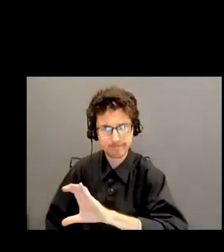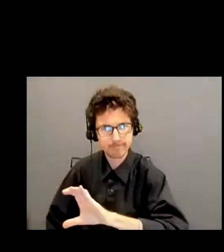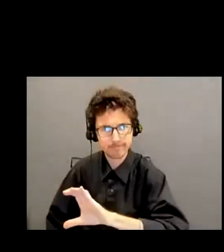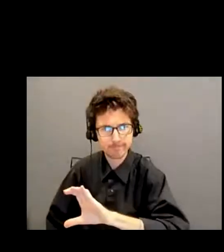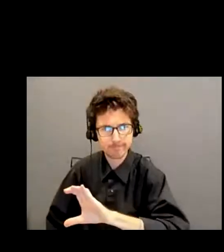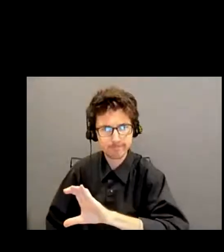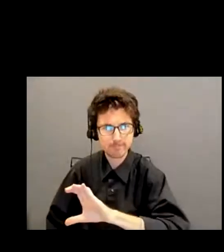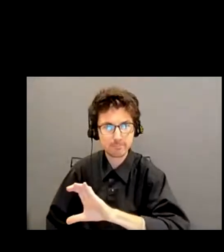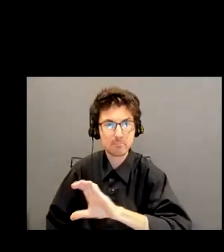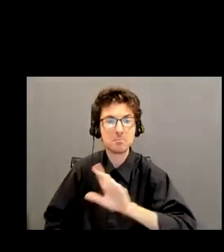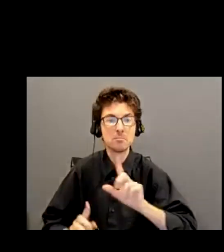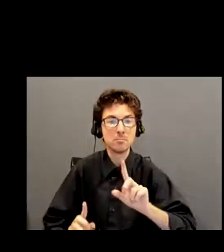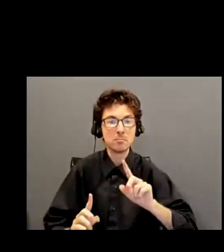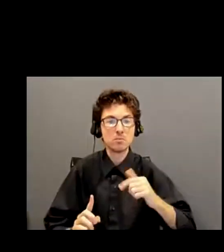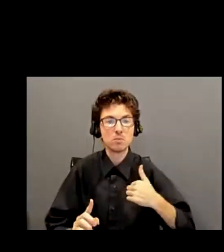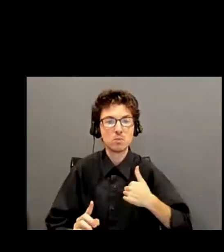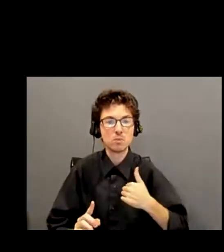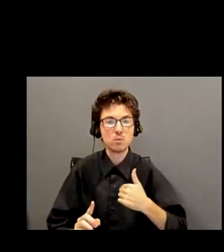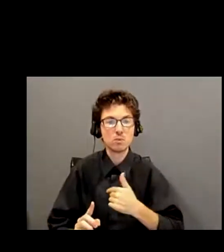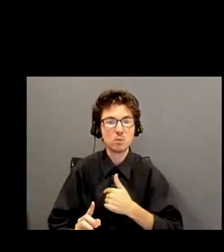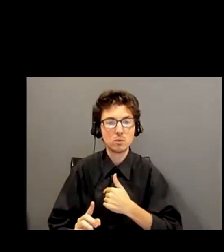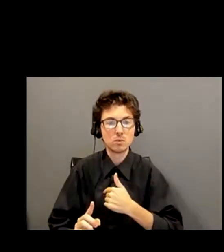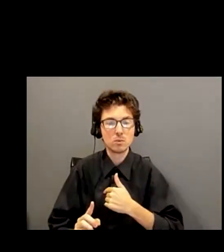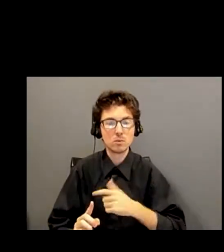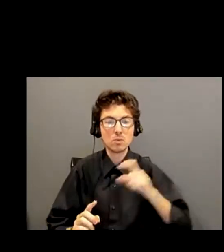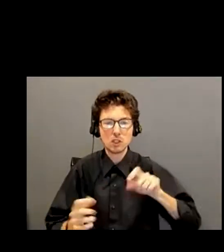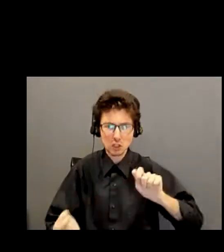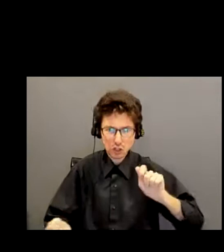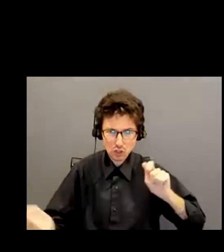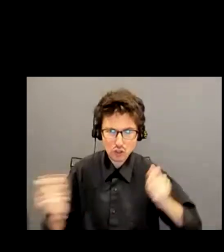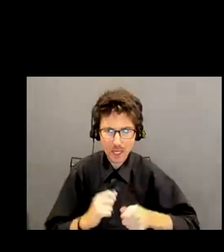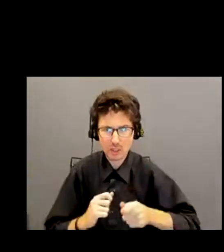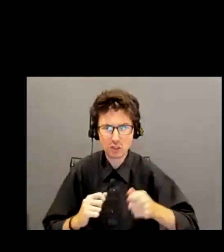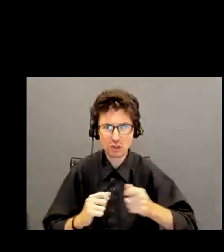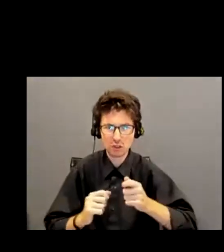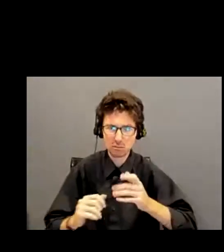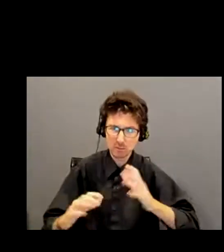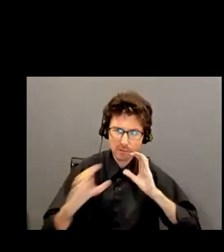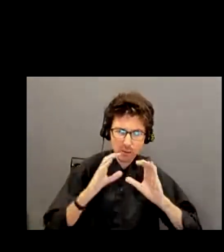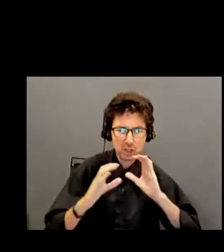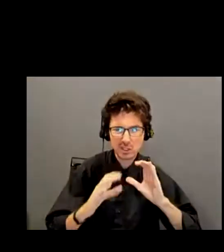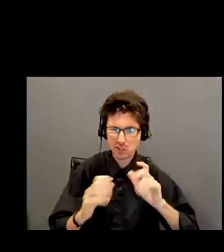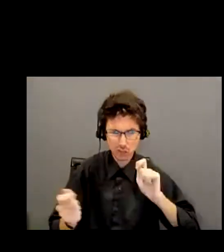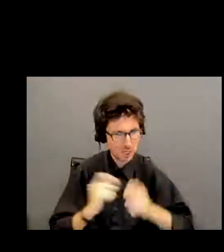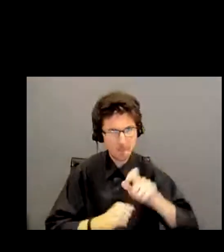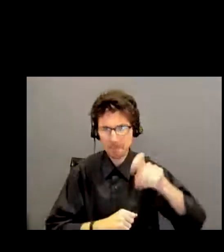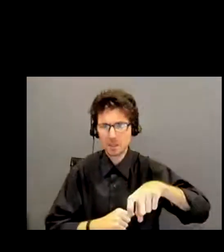actuels qui prennent la charité et la pitié à l'égalité des